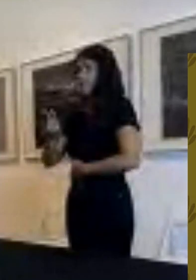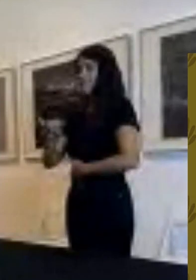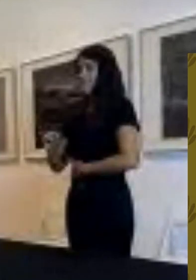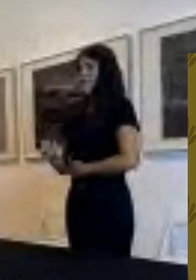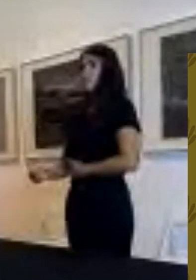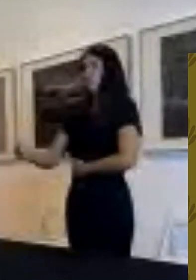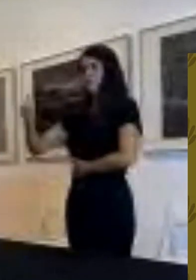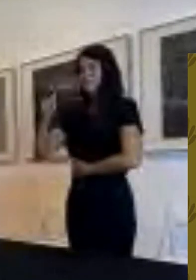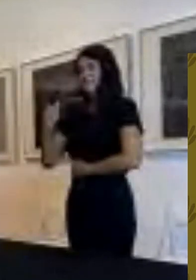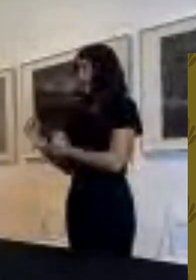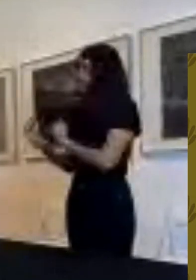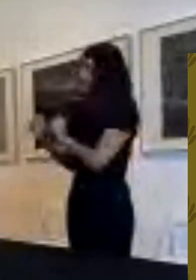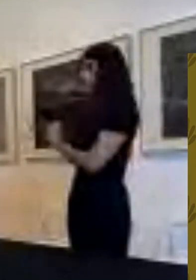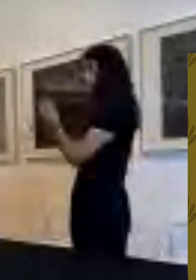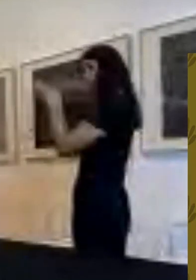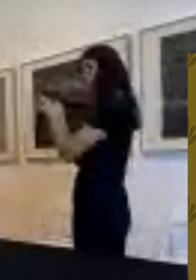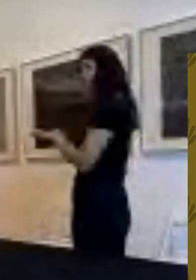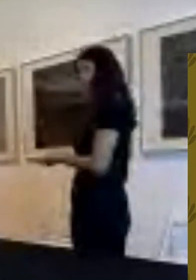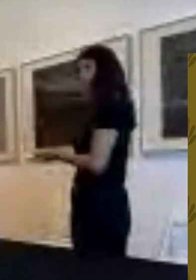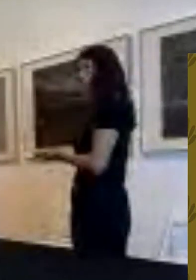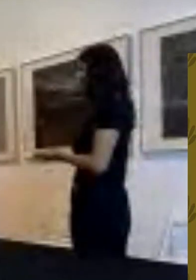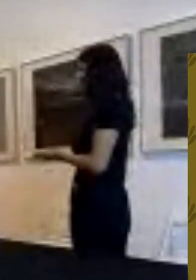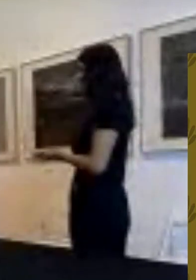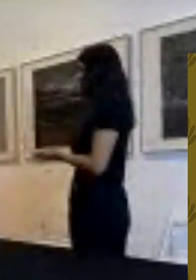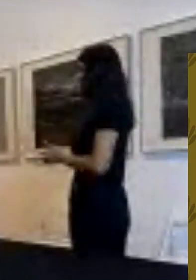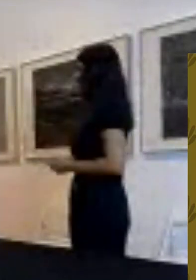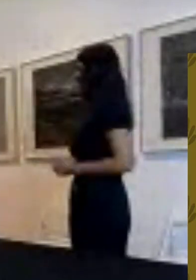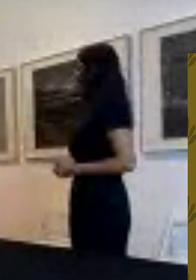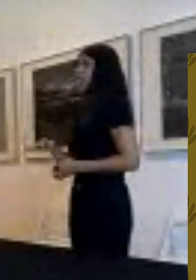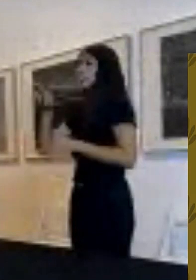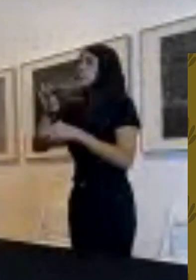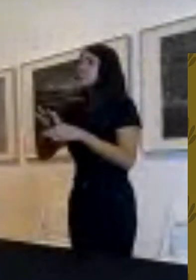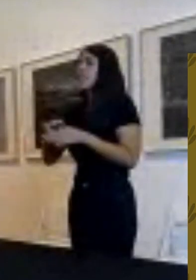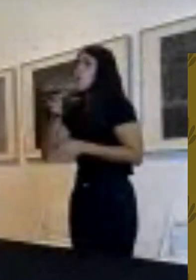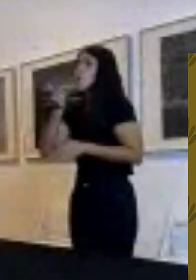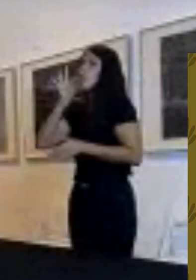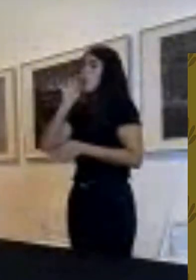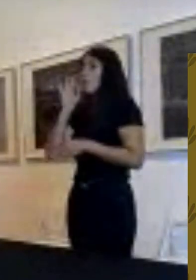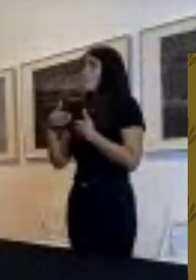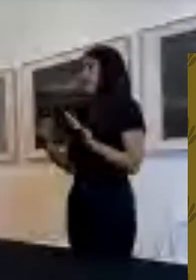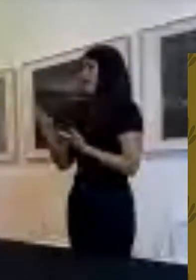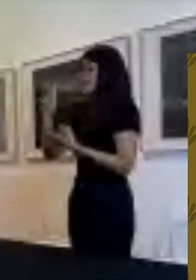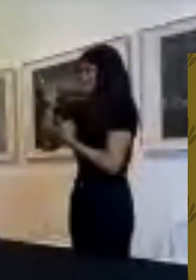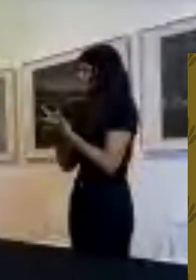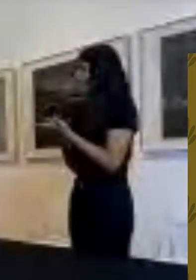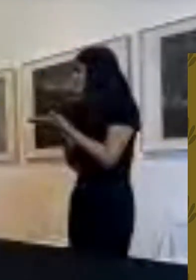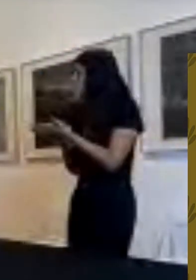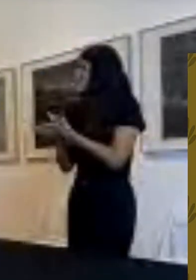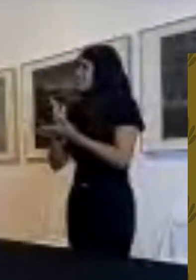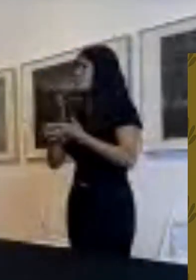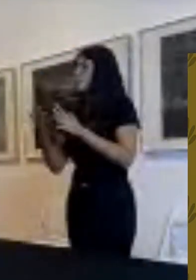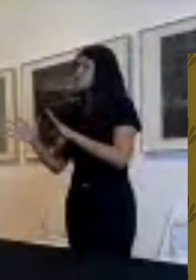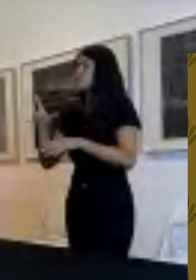bien acompañada hoy día también. Y bueno, Pepa del Arte nace hace